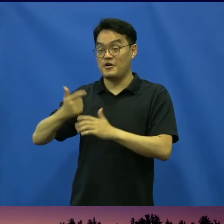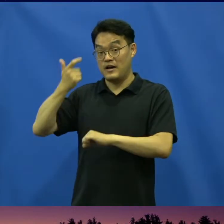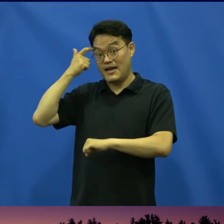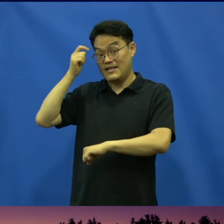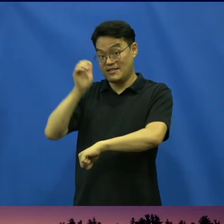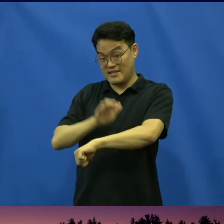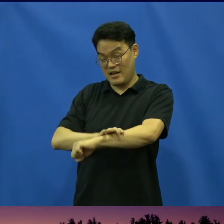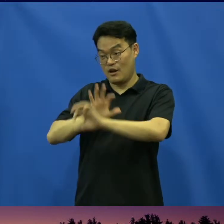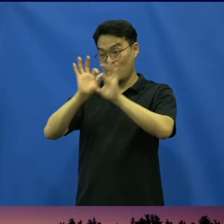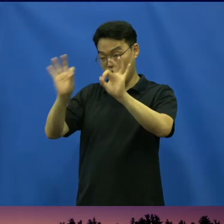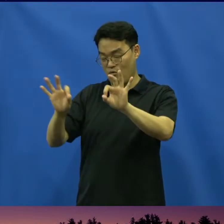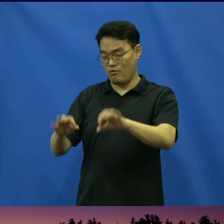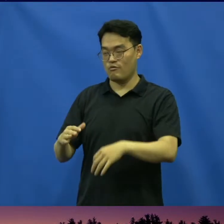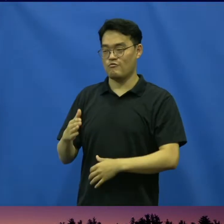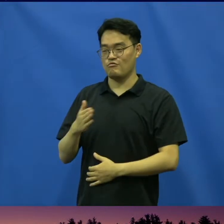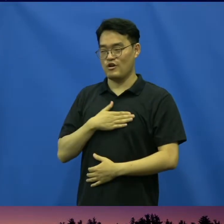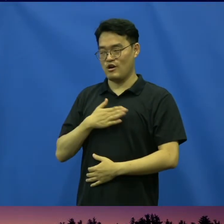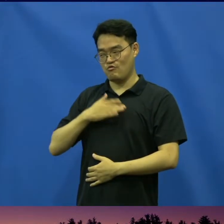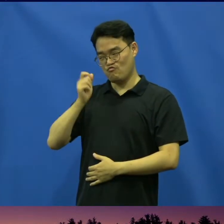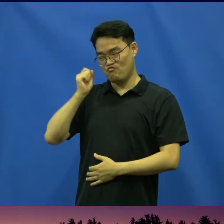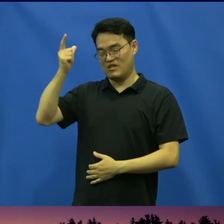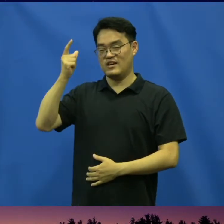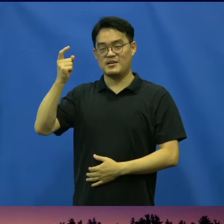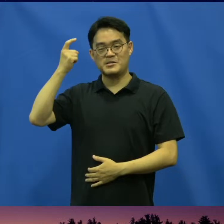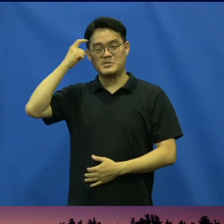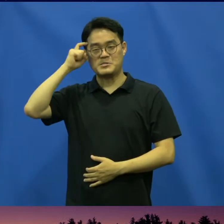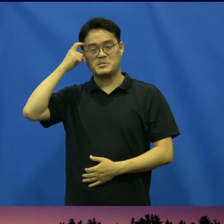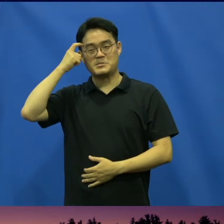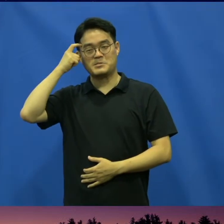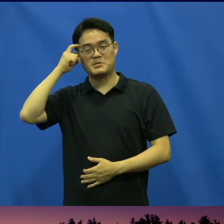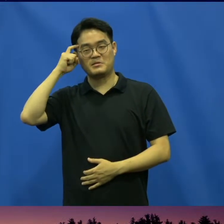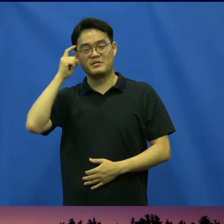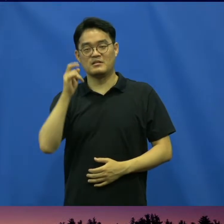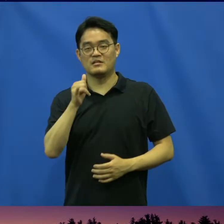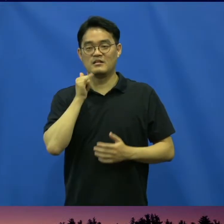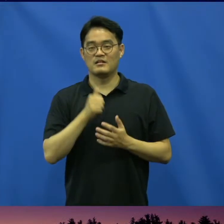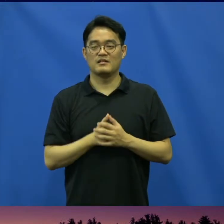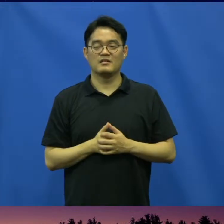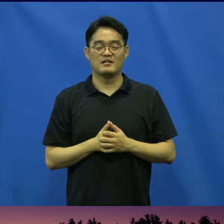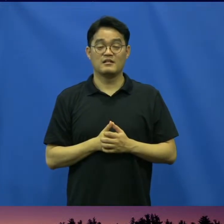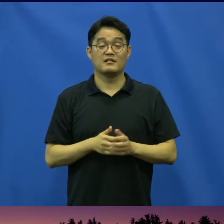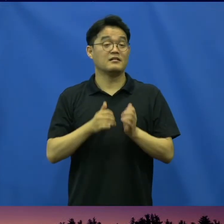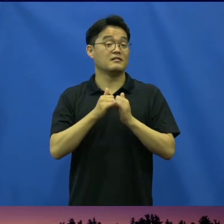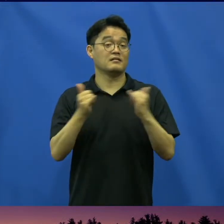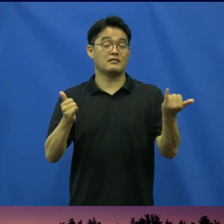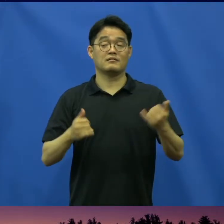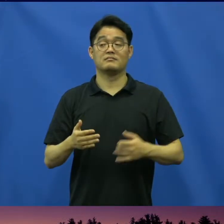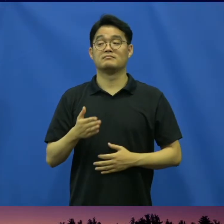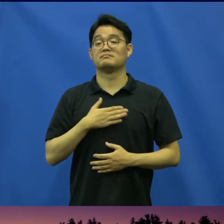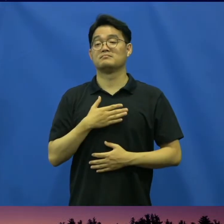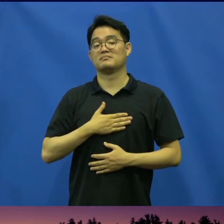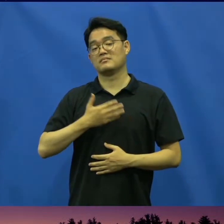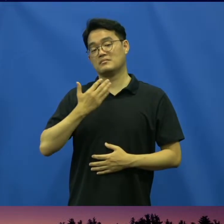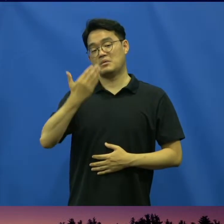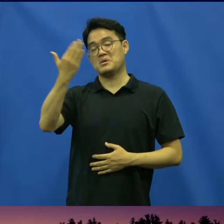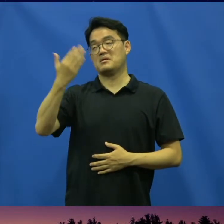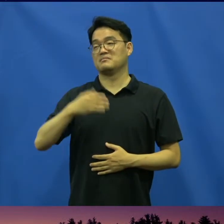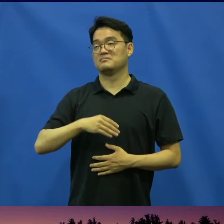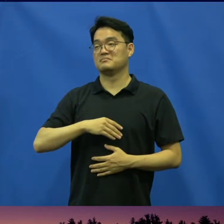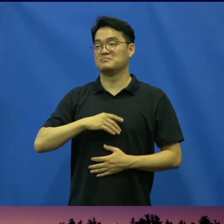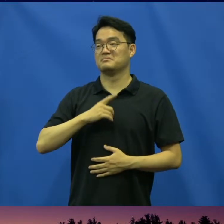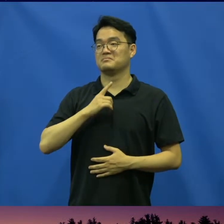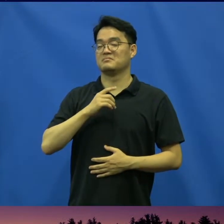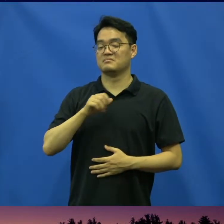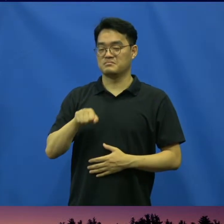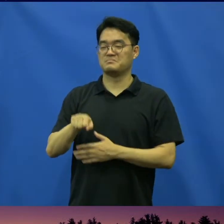거지. 그러니까 인간은 자기에게 믿을 것이 있으면 고개를 들고 콘솔을 치는 거예요. 요즘 챗 GPT로